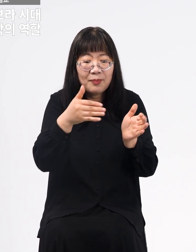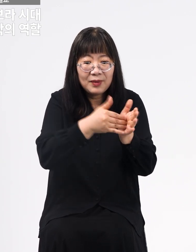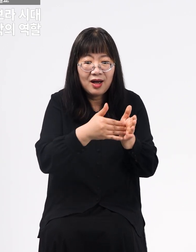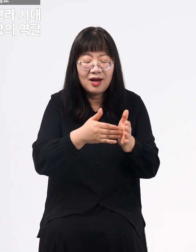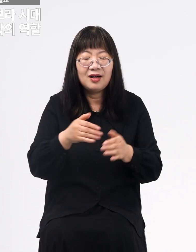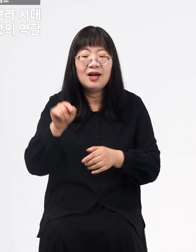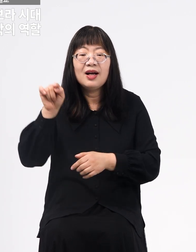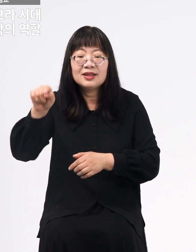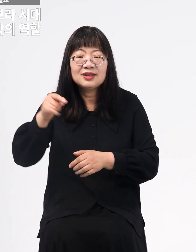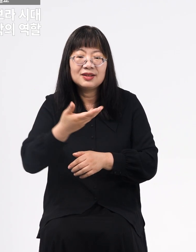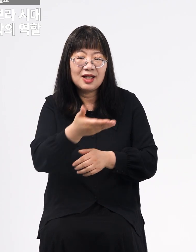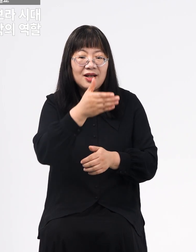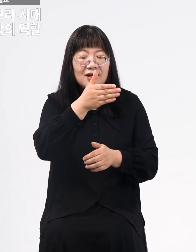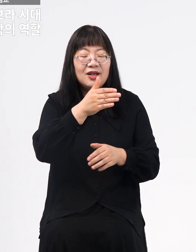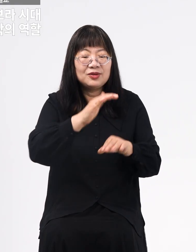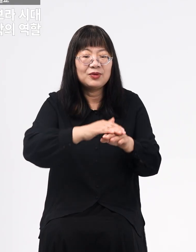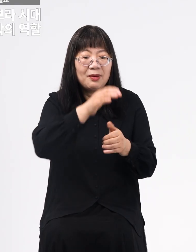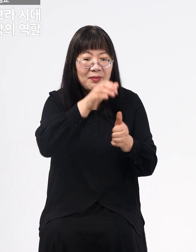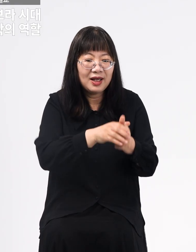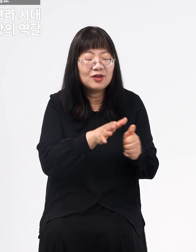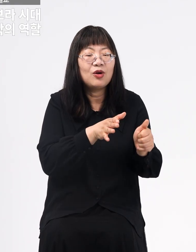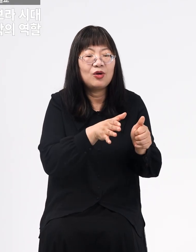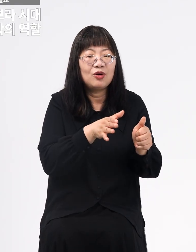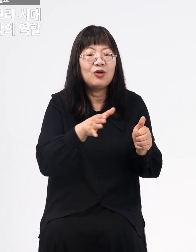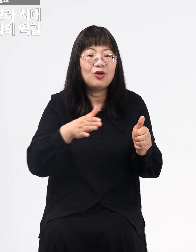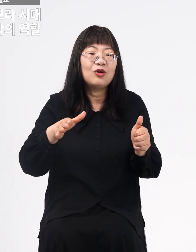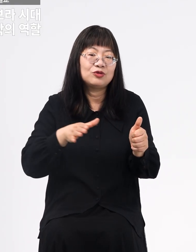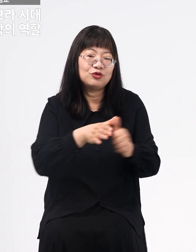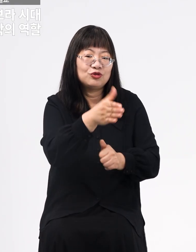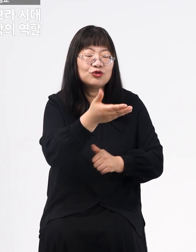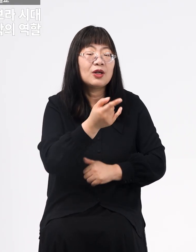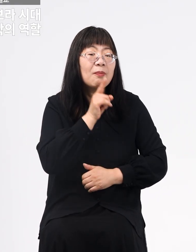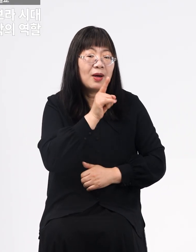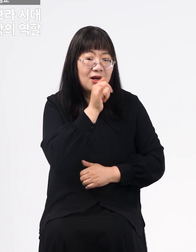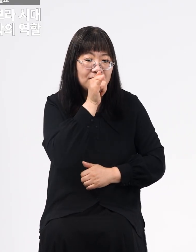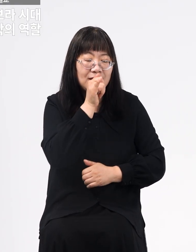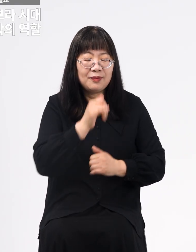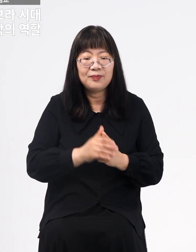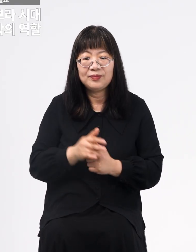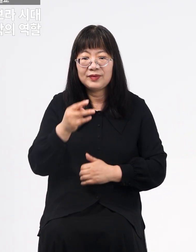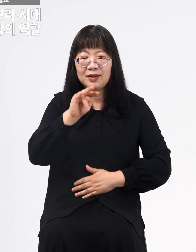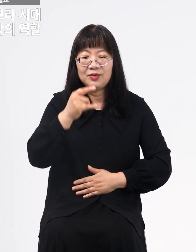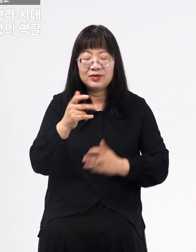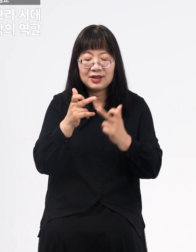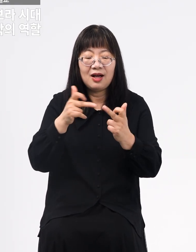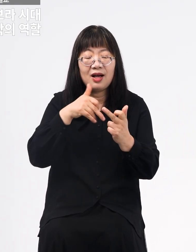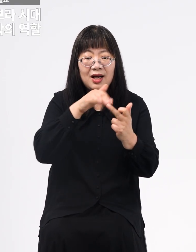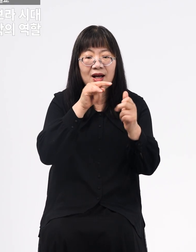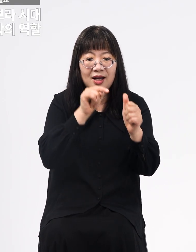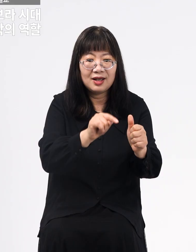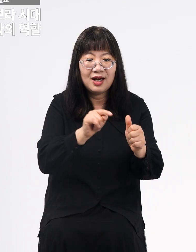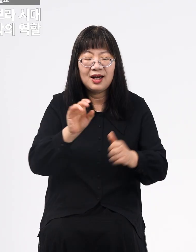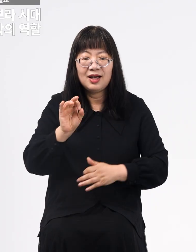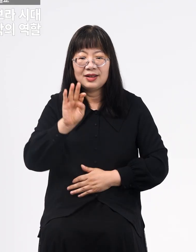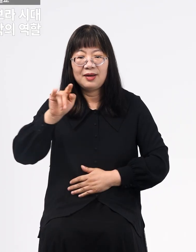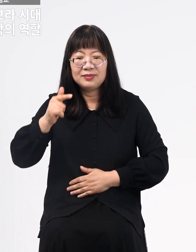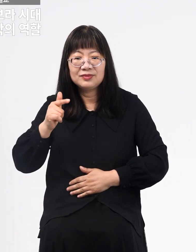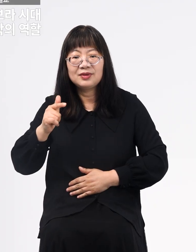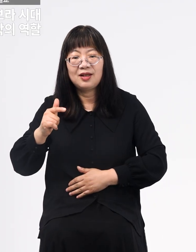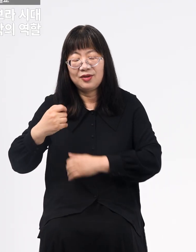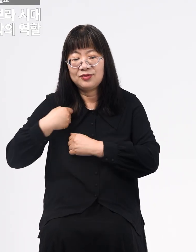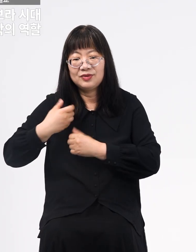손에 넘겨주리라 하셨느니라. 네, 다볼산으로 가라. 그리고 야빈의 군대